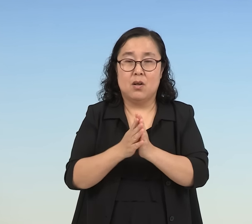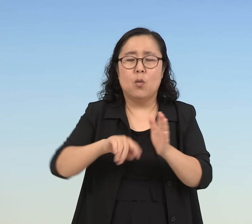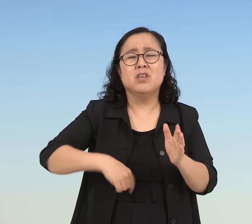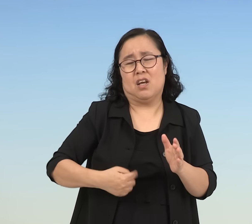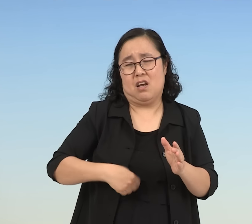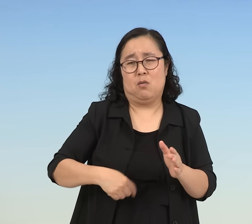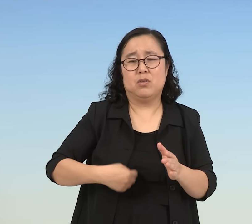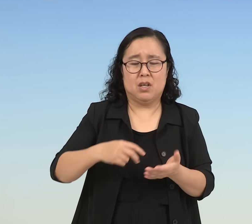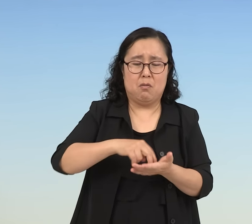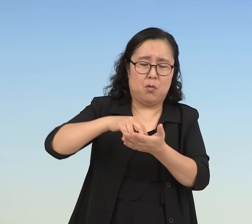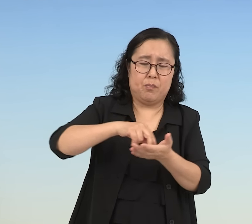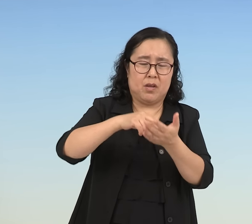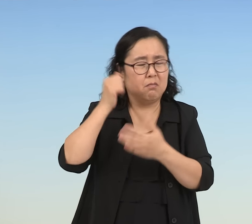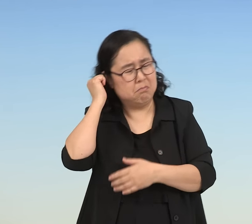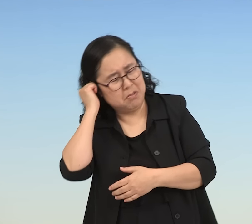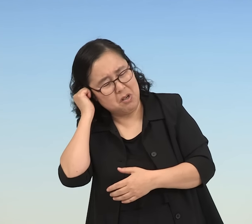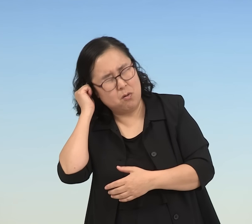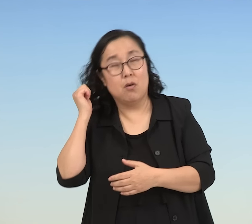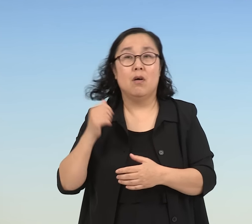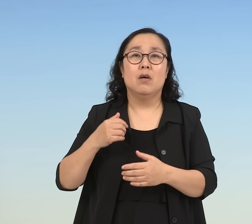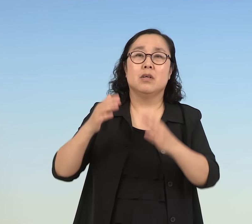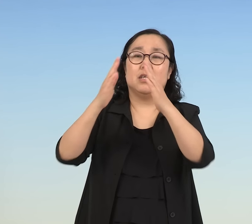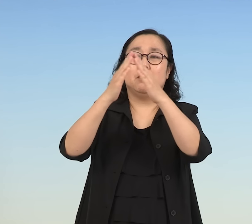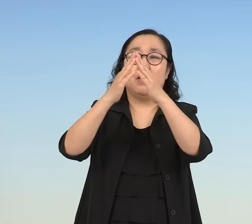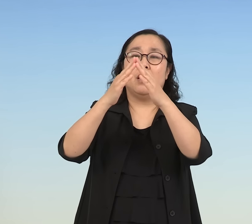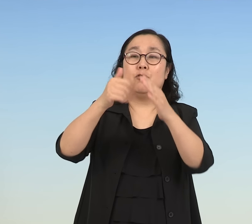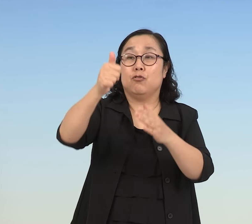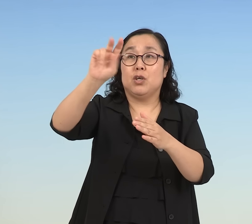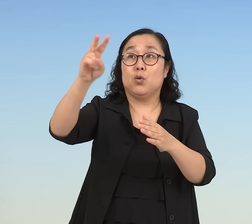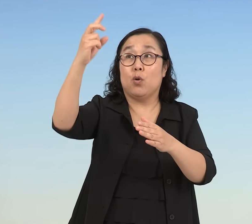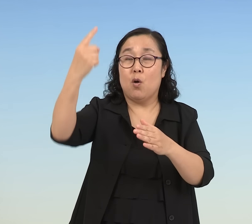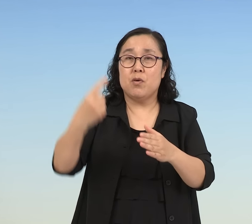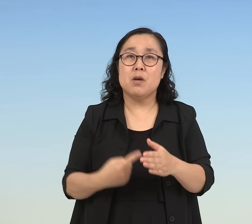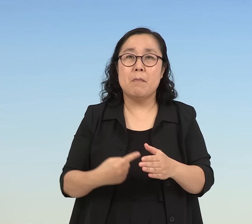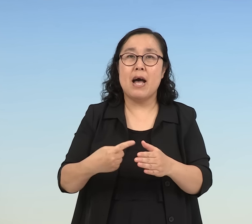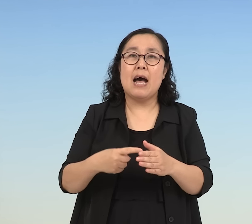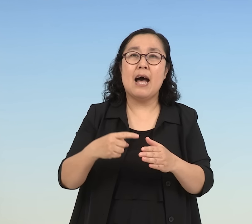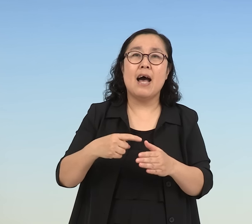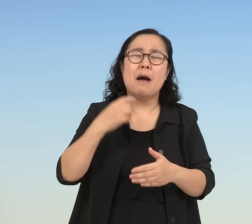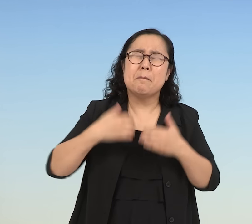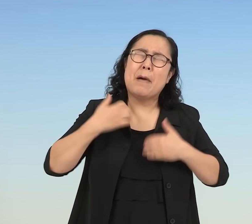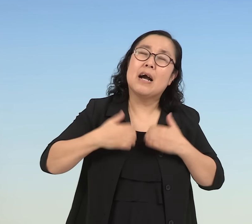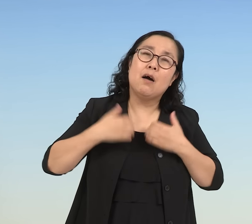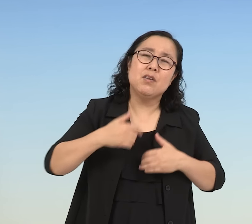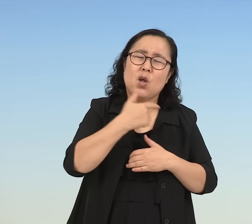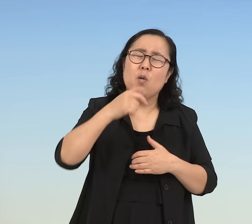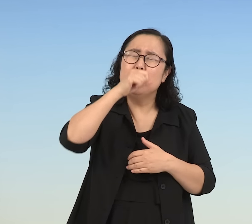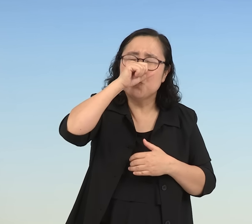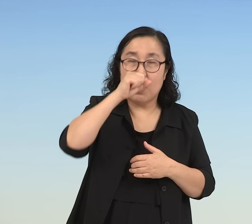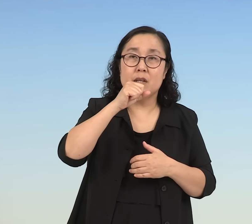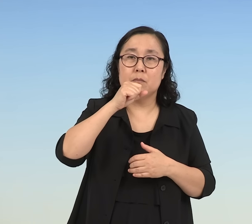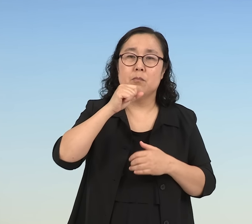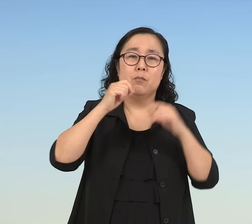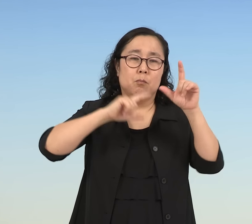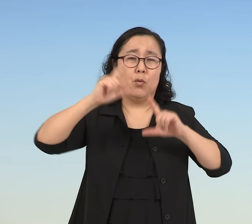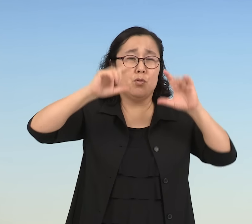낑낑거리다가 잠들고, 그러다가 오후에 그 주인이 들어오면은 반가워가지고 어쩔 줄 모르는 게 난 불쌍해요.